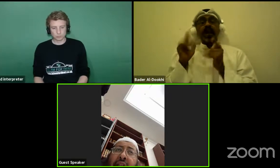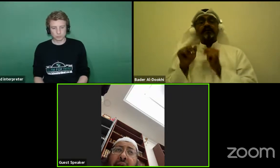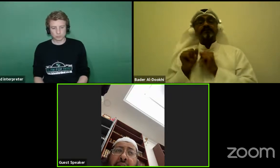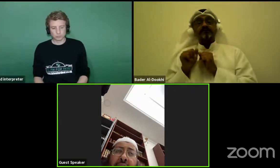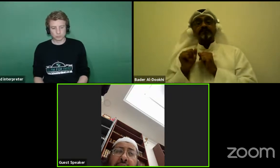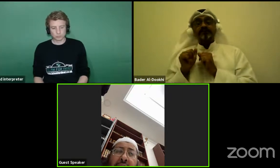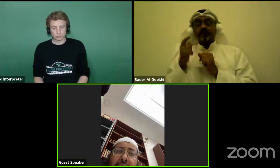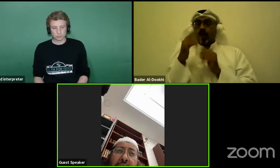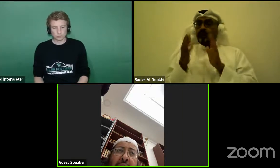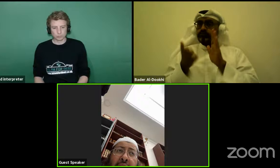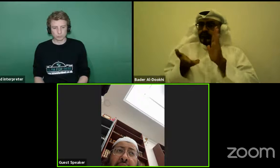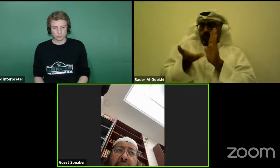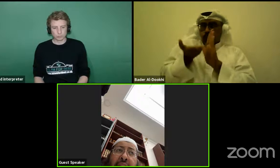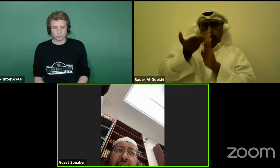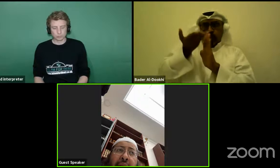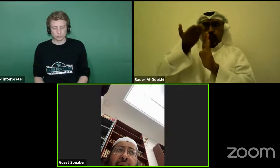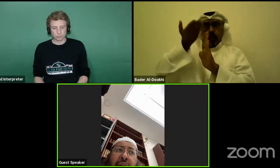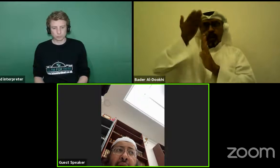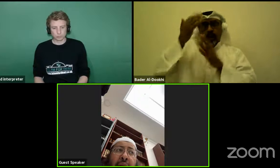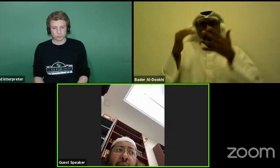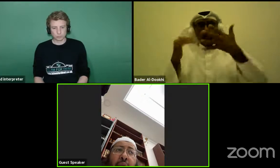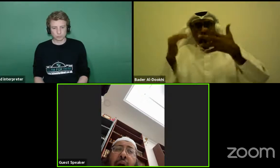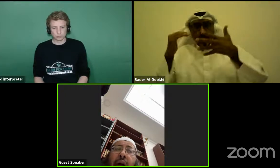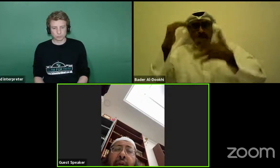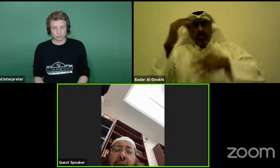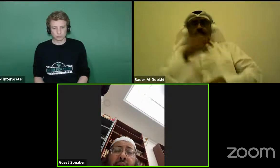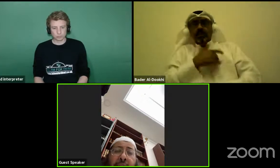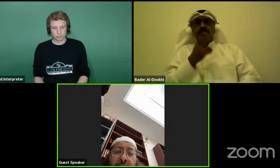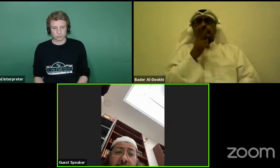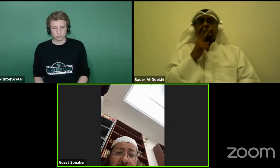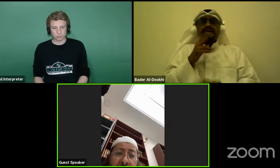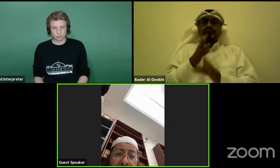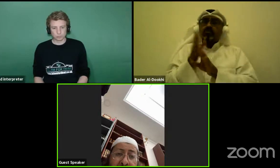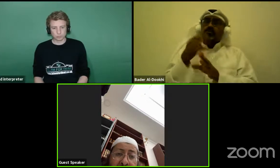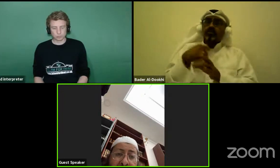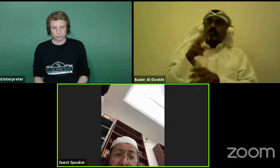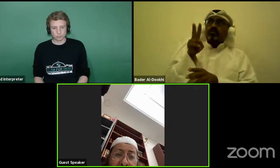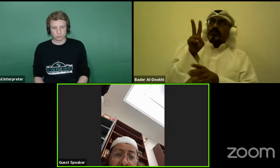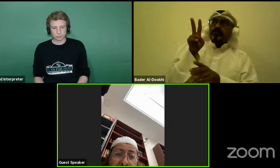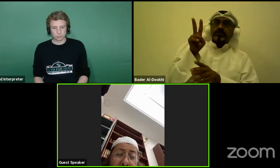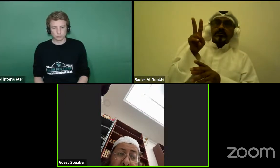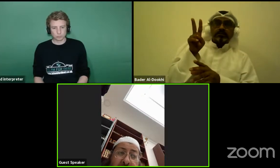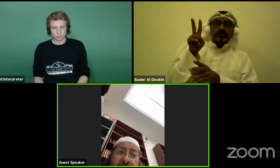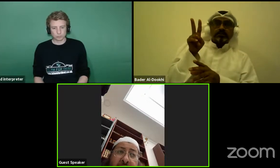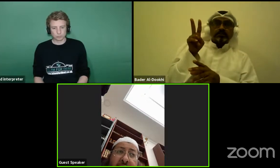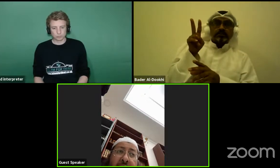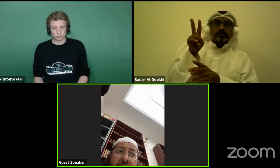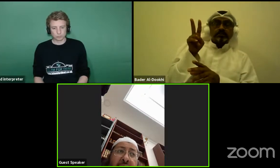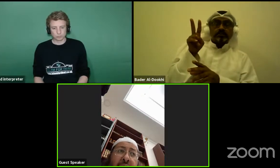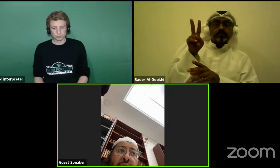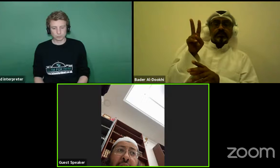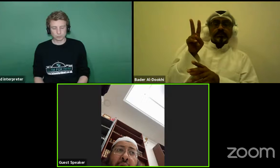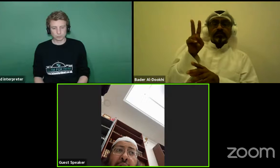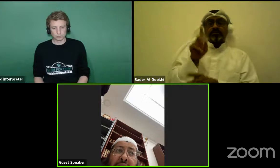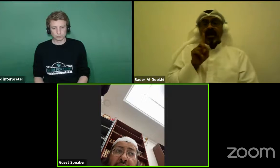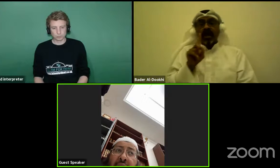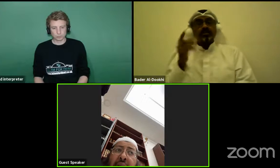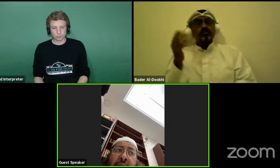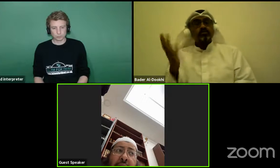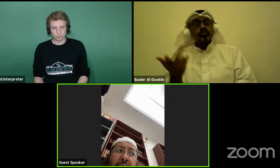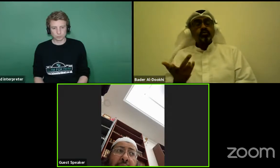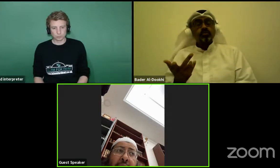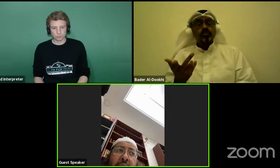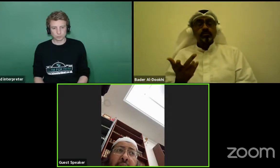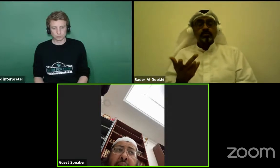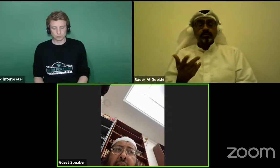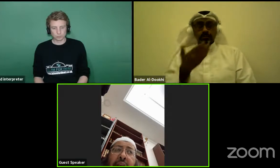درجة عظيمة من درجات الإيمان وهي المراقبة لله تبارك وتعالى. إذن فأيها